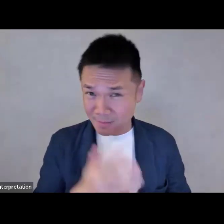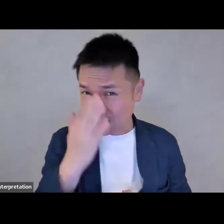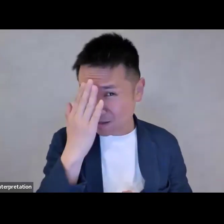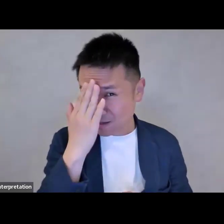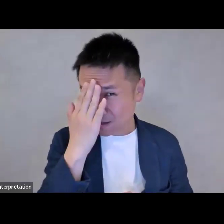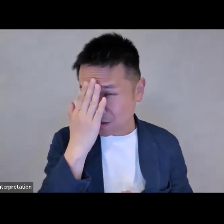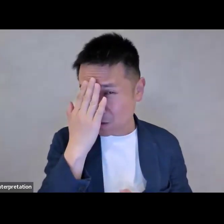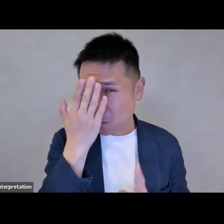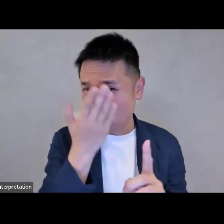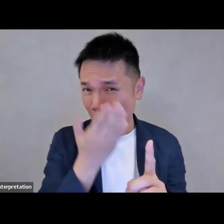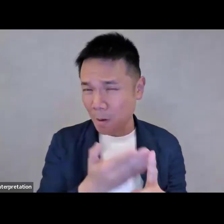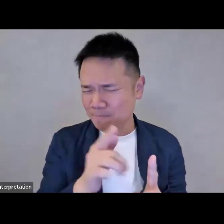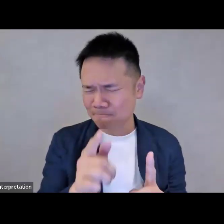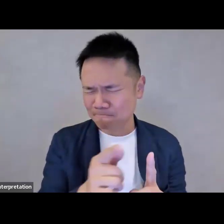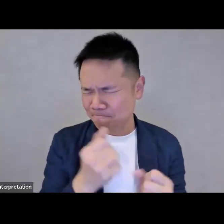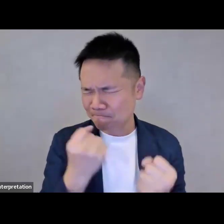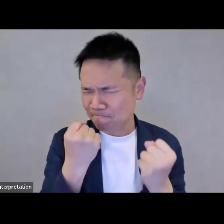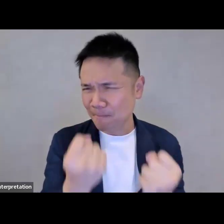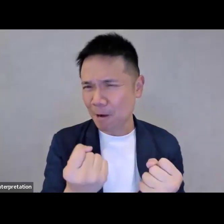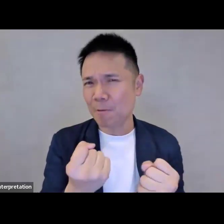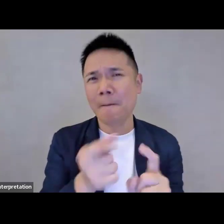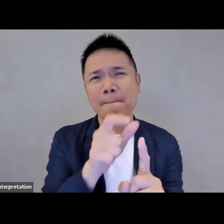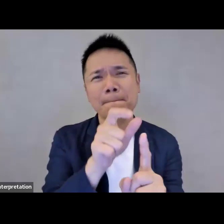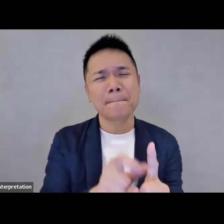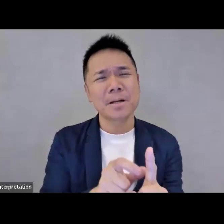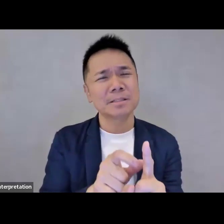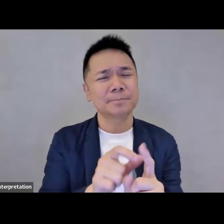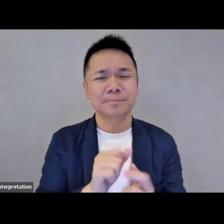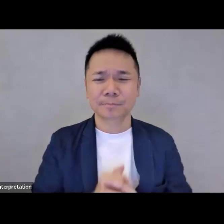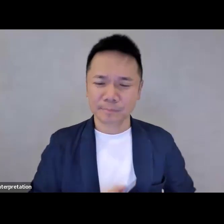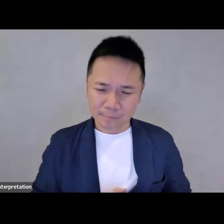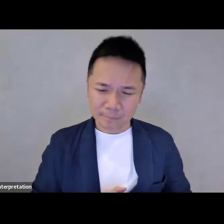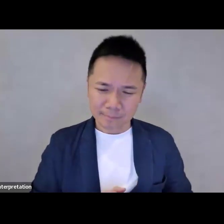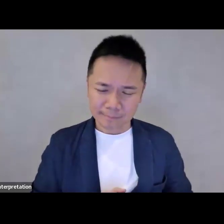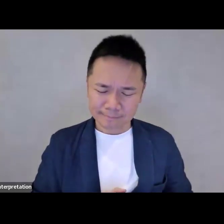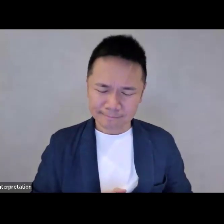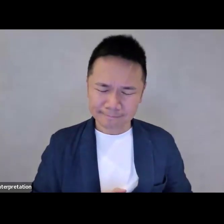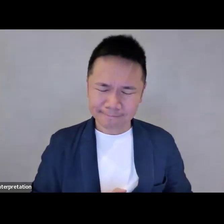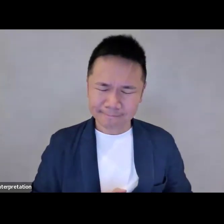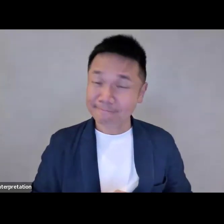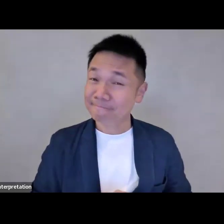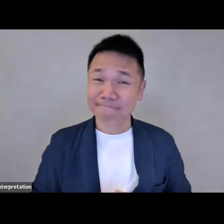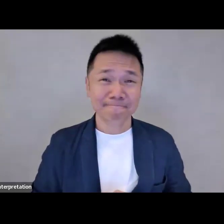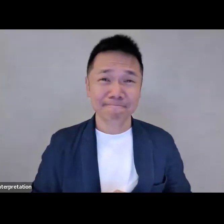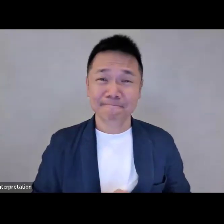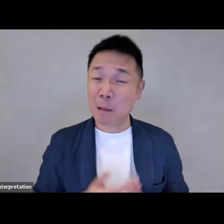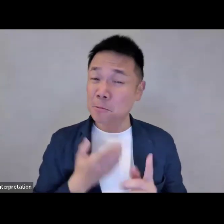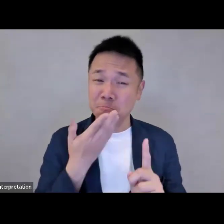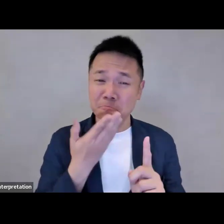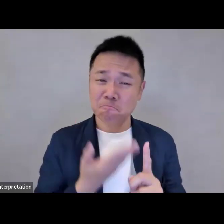Bhargavi 呢，我们 Bhargavi 博士呢，就像是一个非常完整的一个人类，